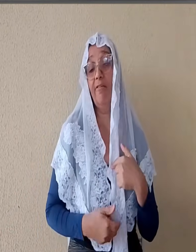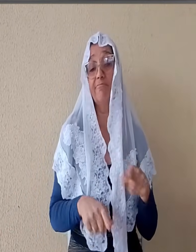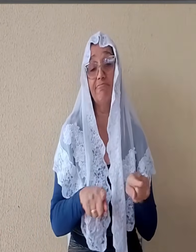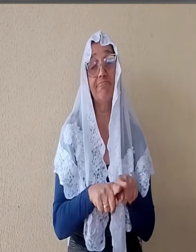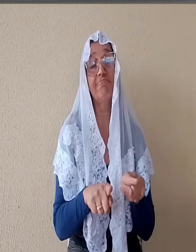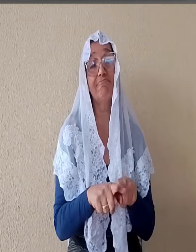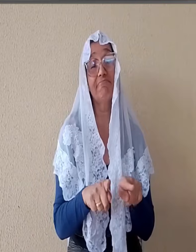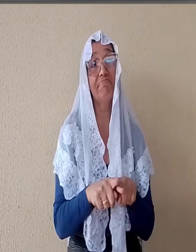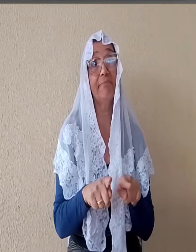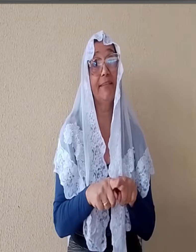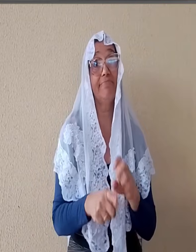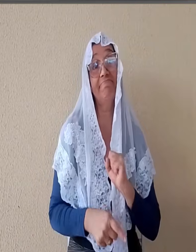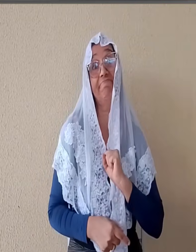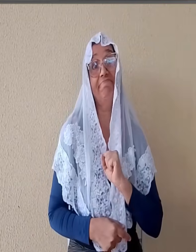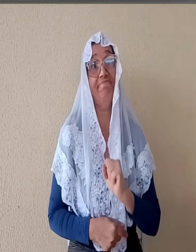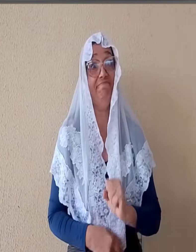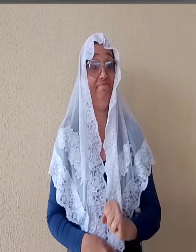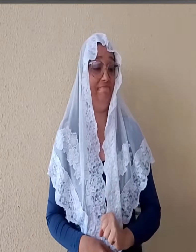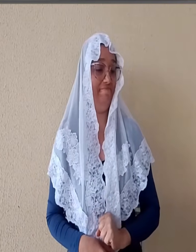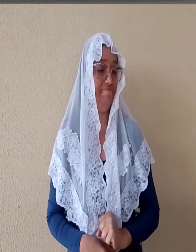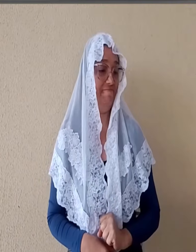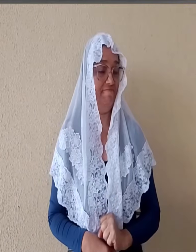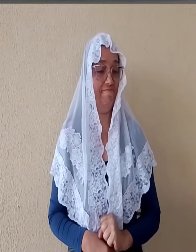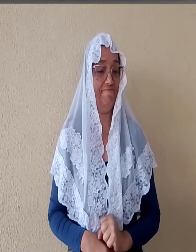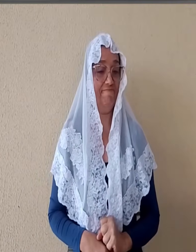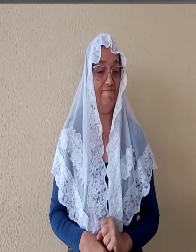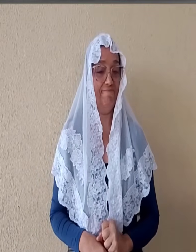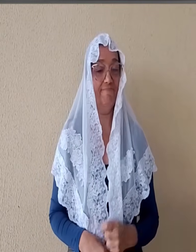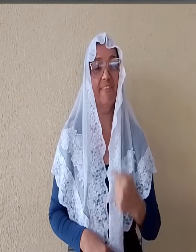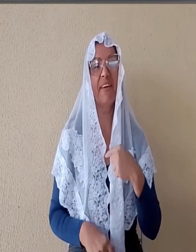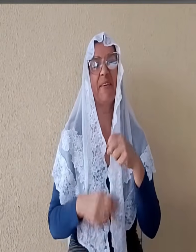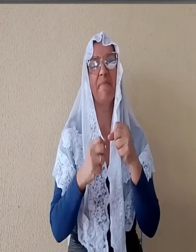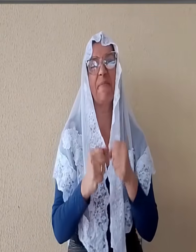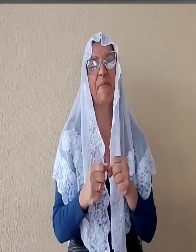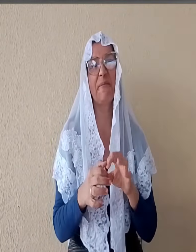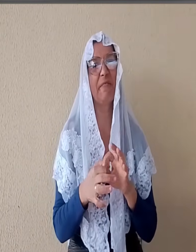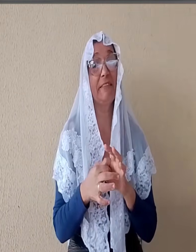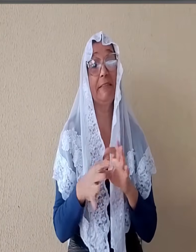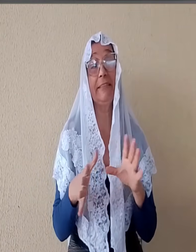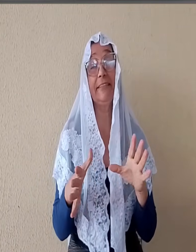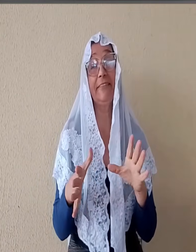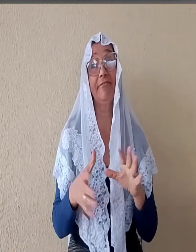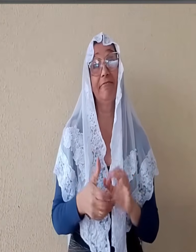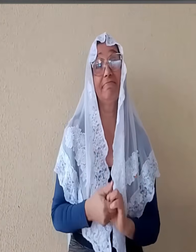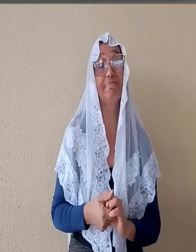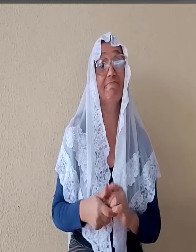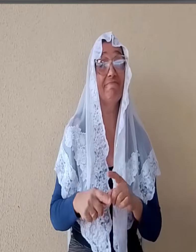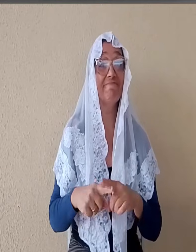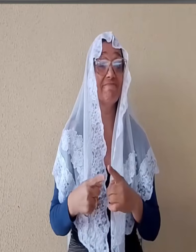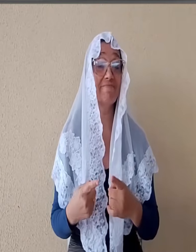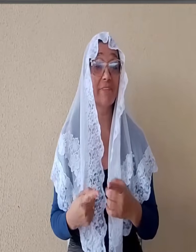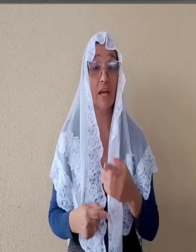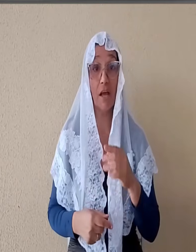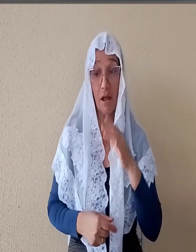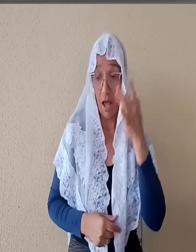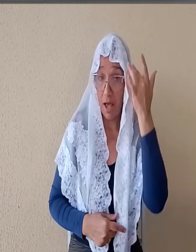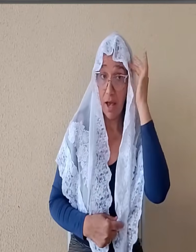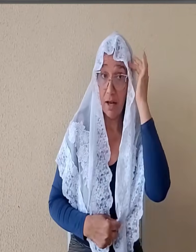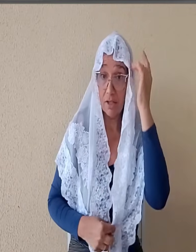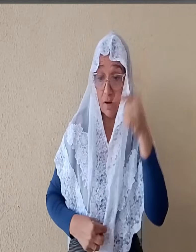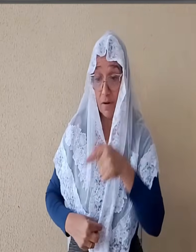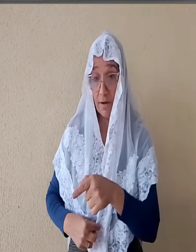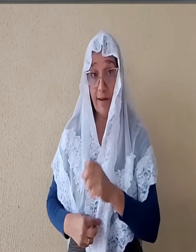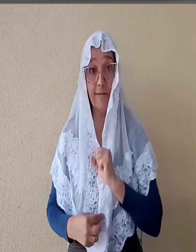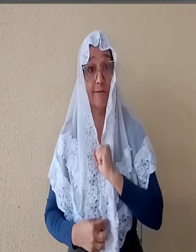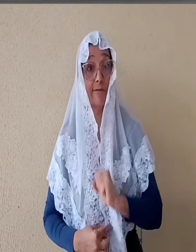João, você não, você vai ser meu servo valoroso, você vai comer gafanhoto, vai comer